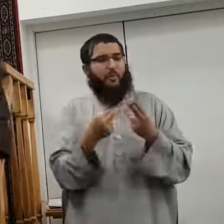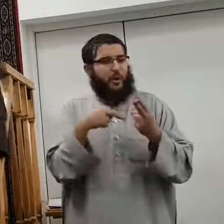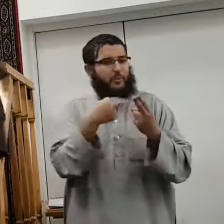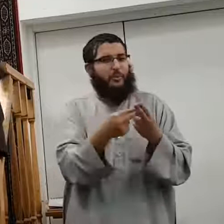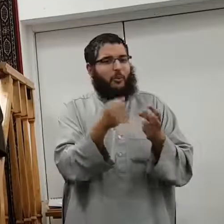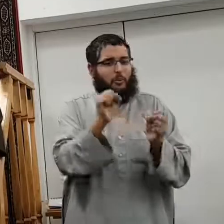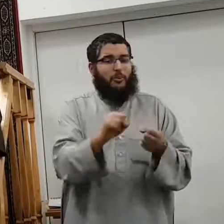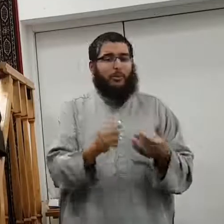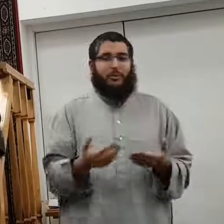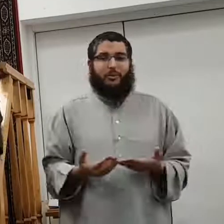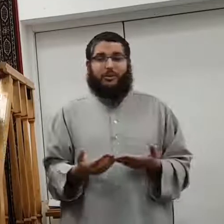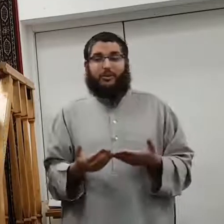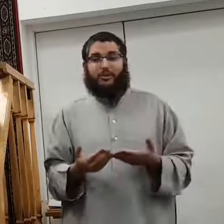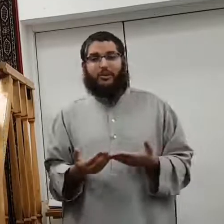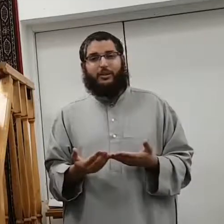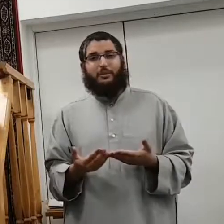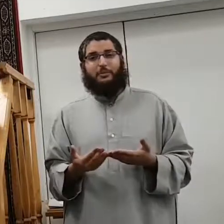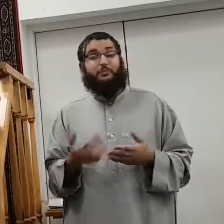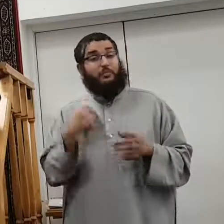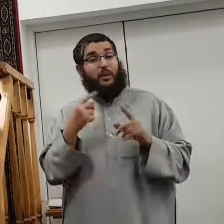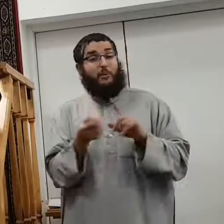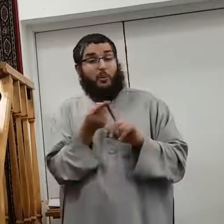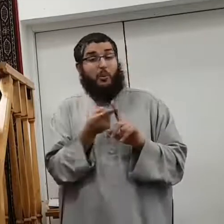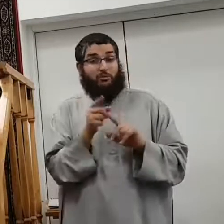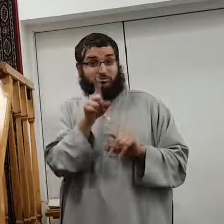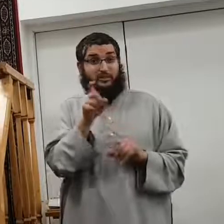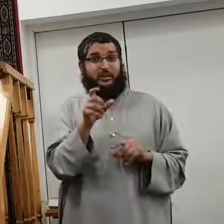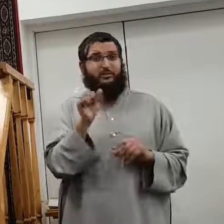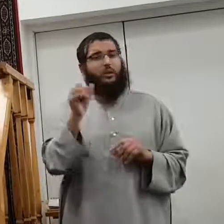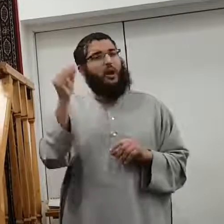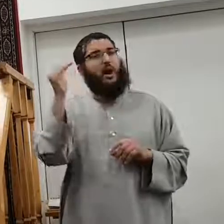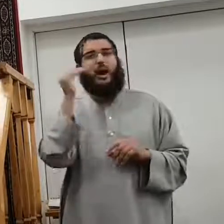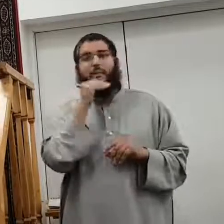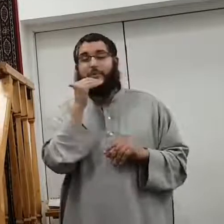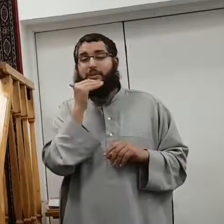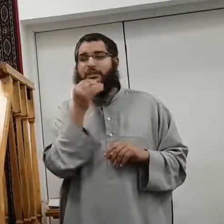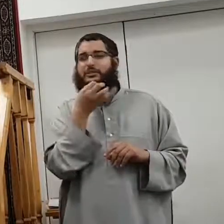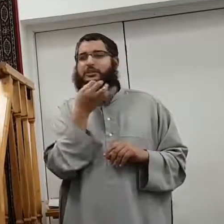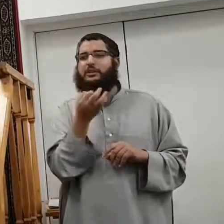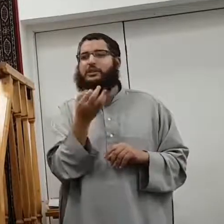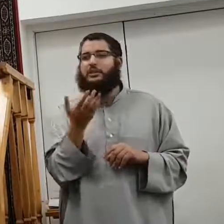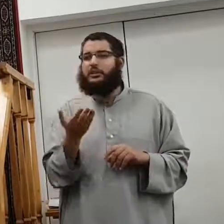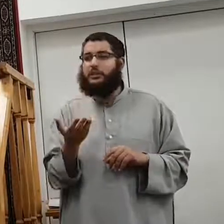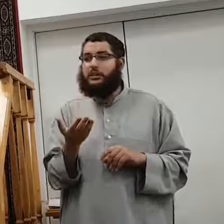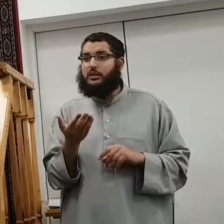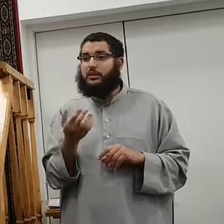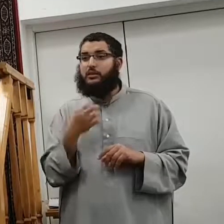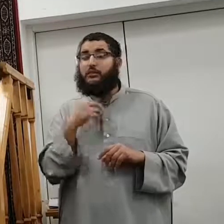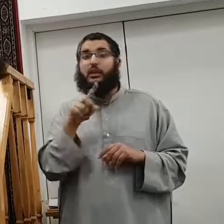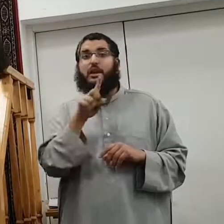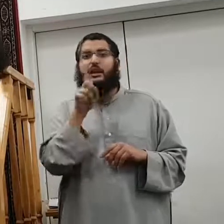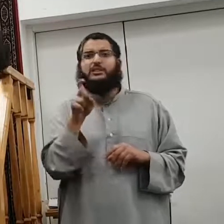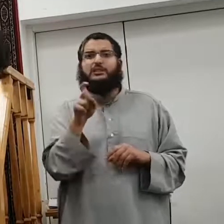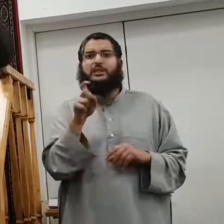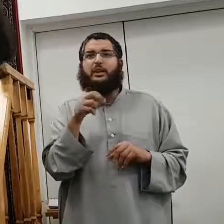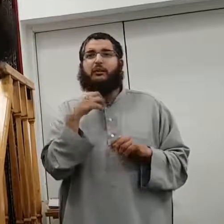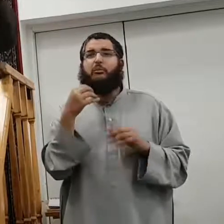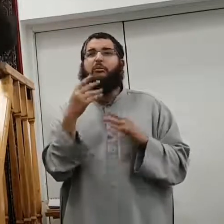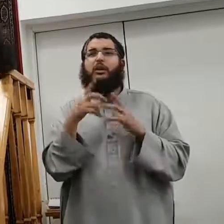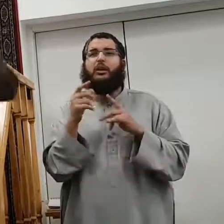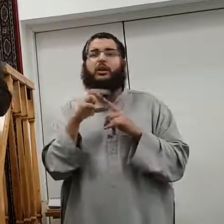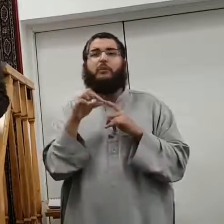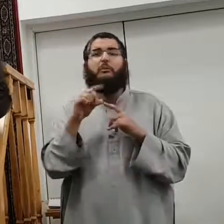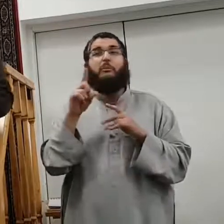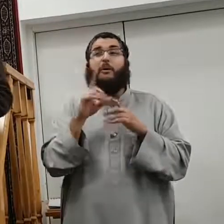Et pour cette question très importante, il faut savoir, mes frères et sœurs, rapidement, que c'est une question qui mène à l'infini et